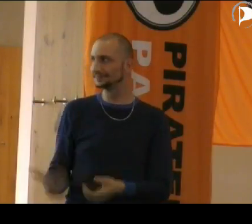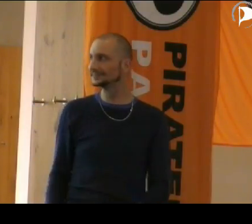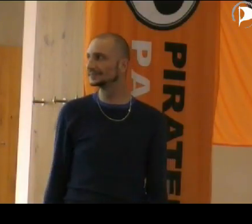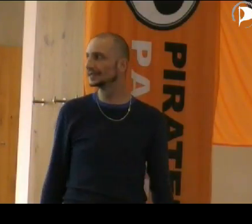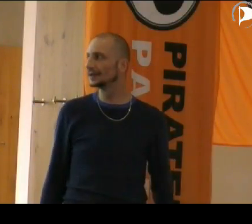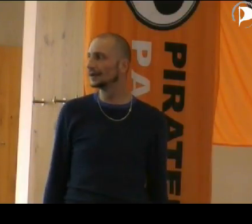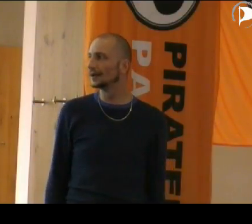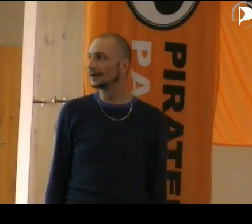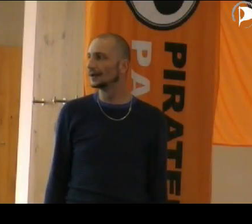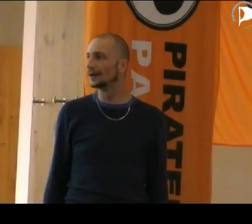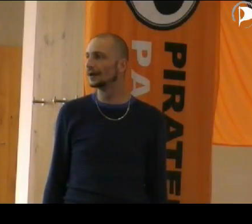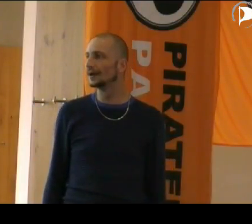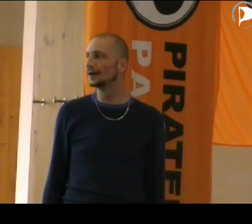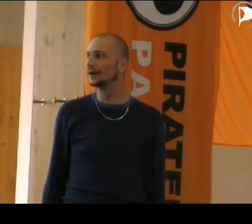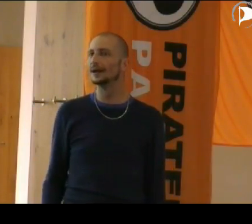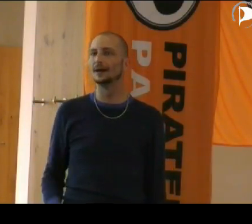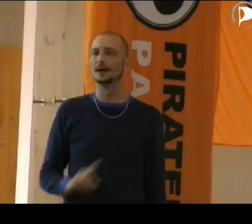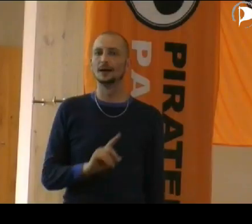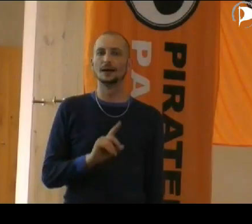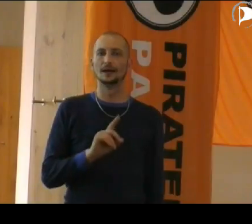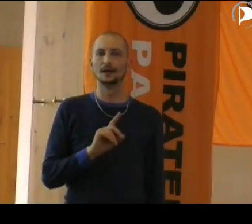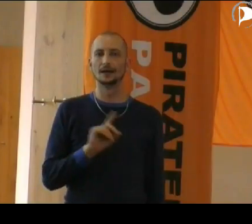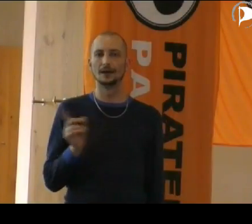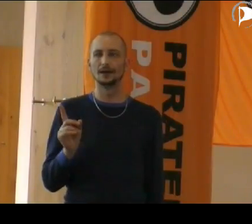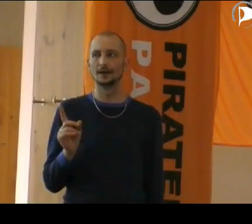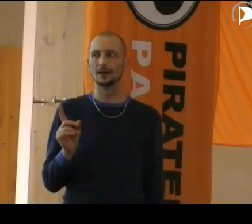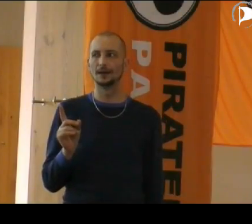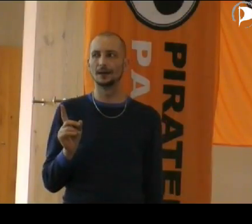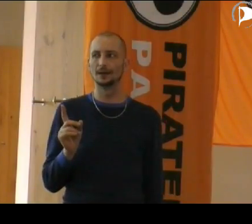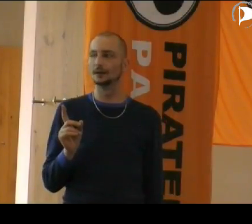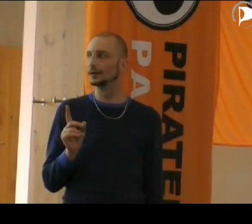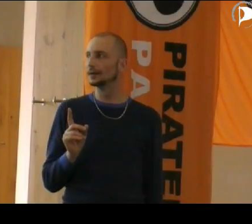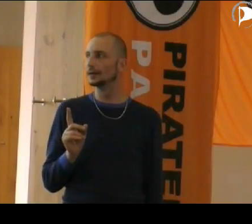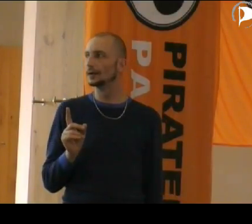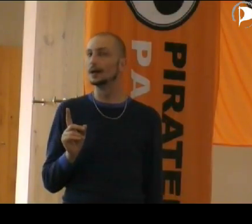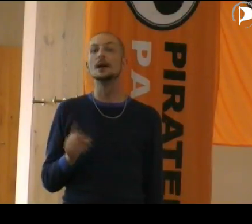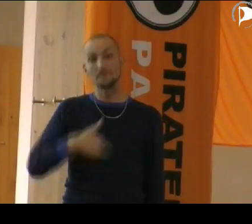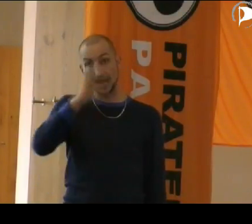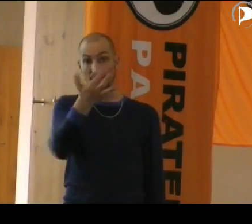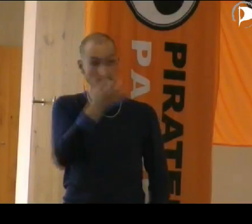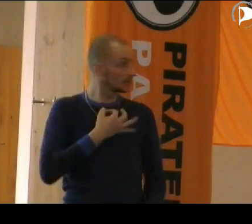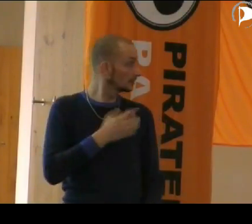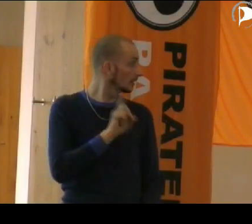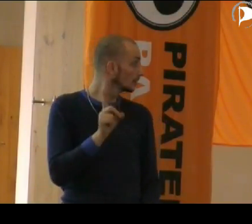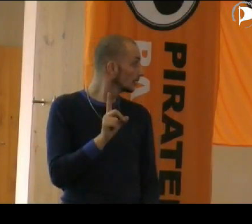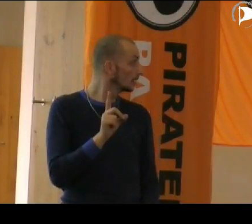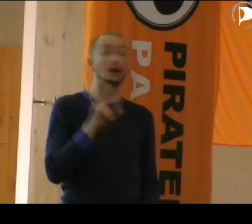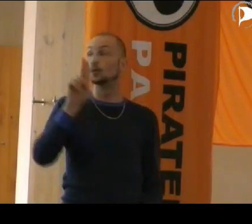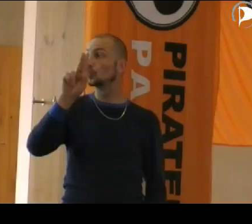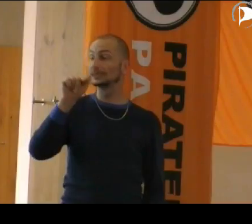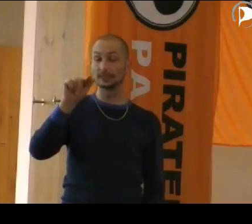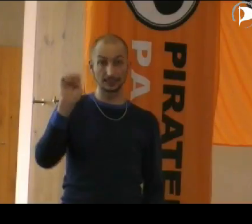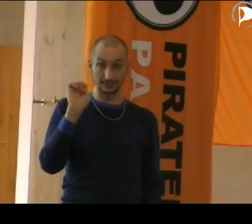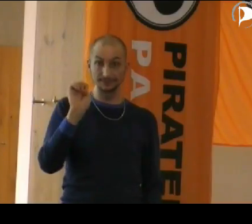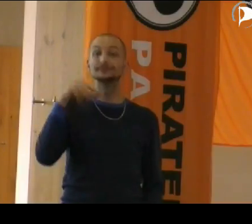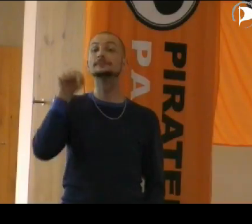gibt es noch weitere spontane fragen an die kandidaten okay es war eine frage und zwar was man